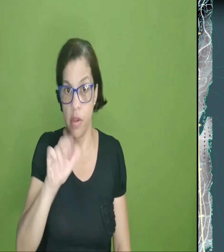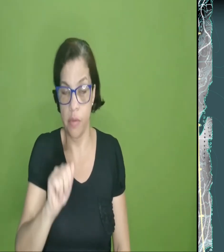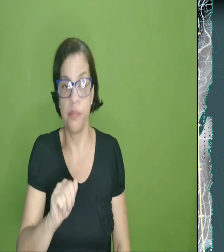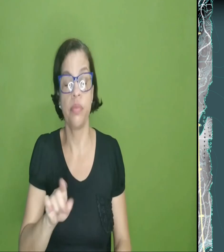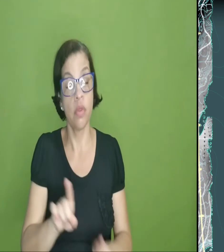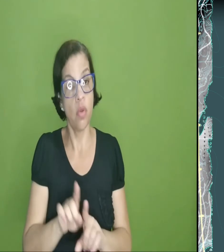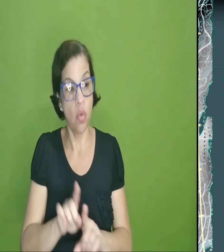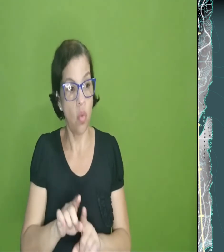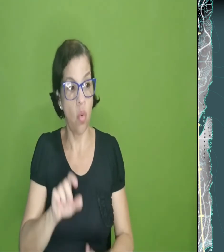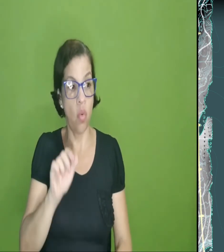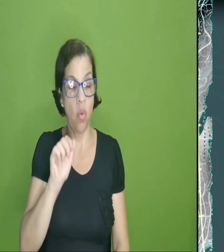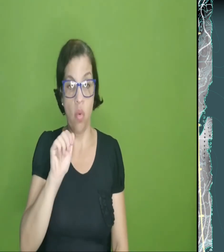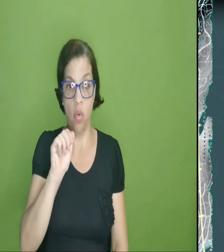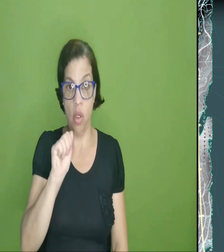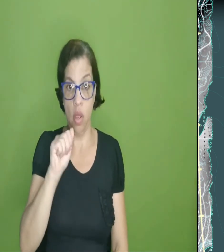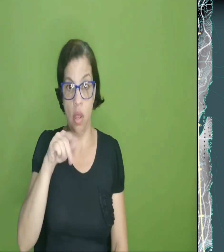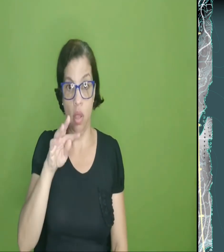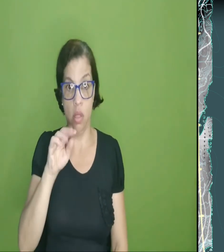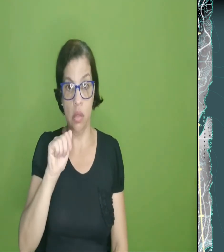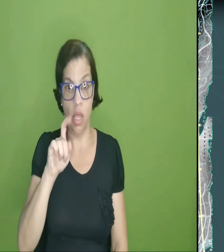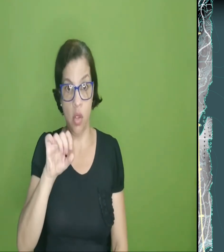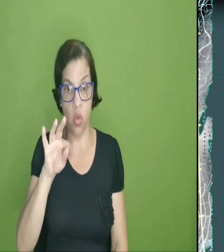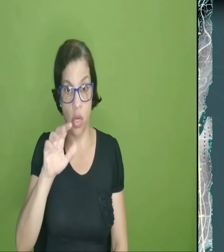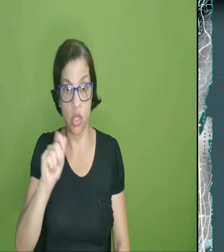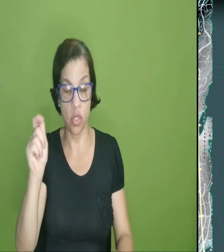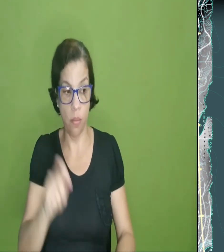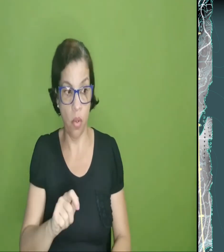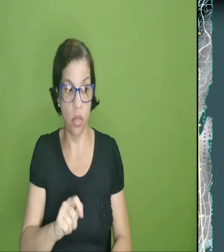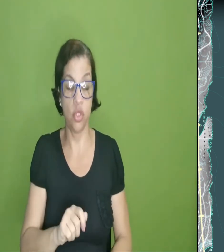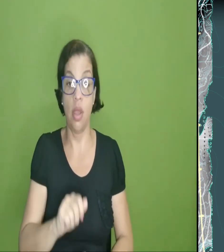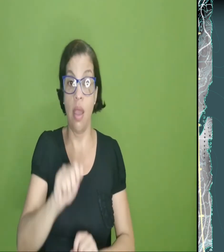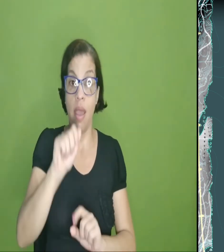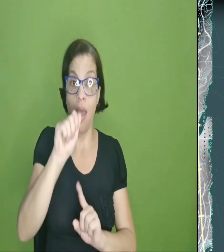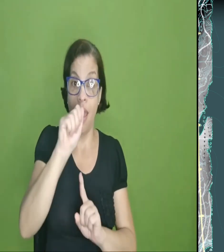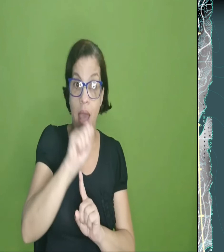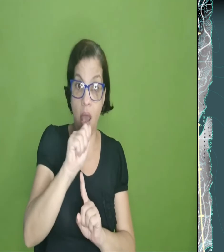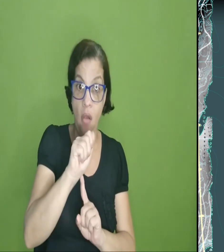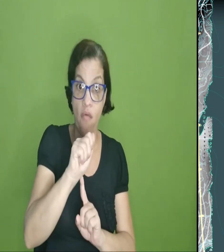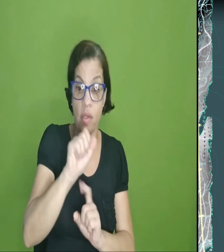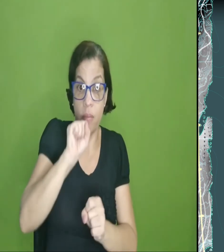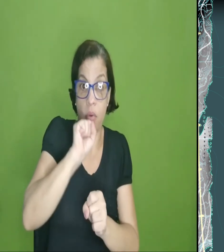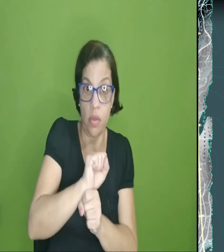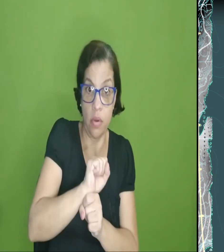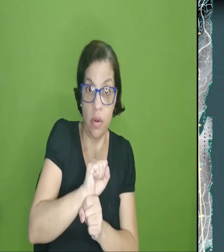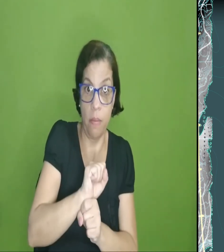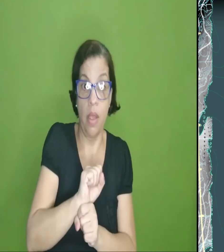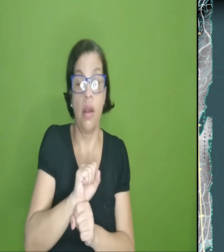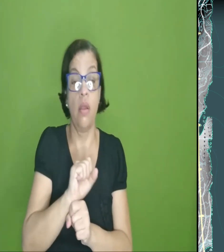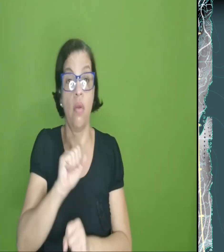ser classificados em alfa-bloqueadores, quando bloqueiam receptores alfa-adrenérgicos,